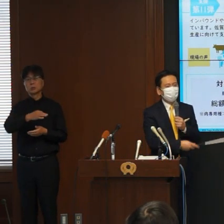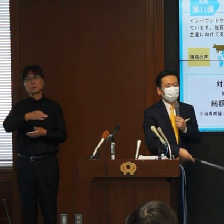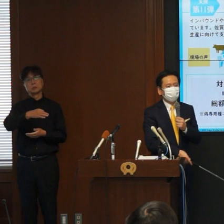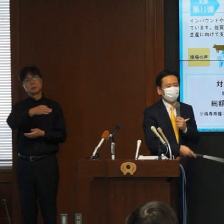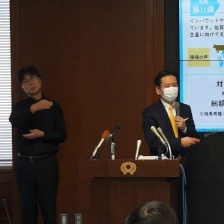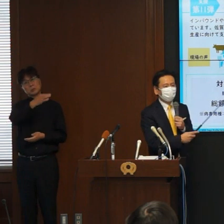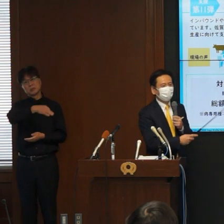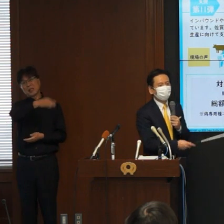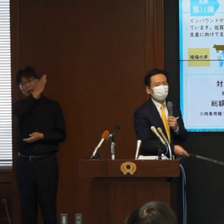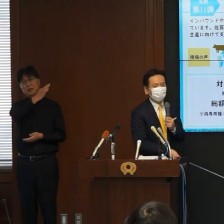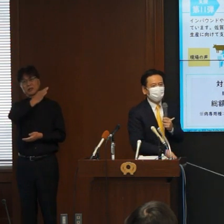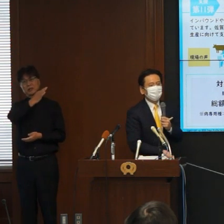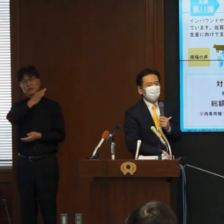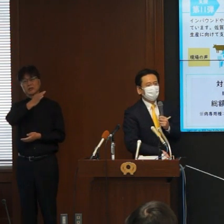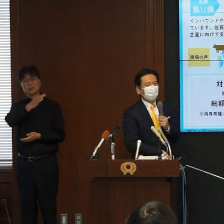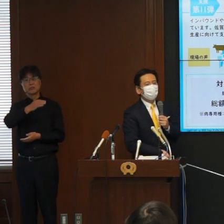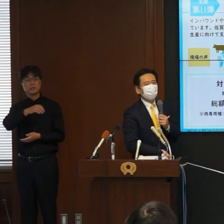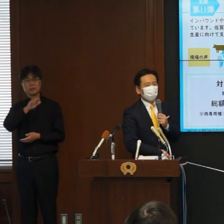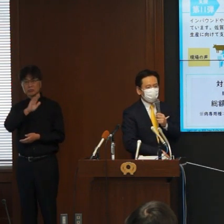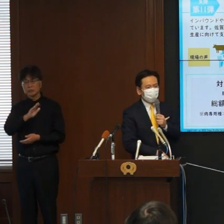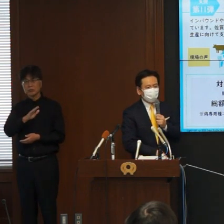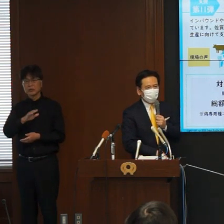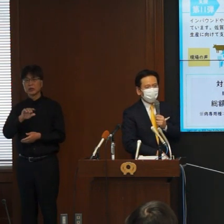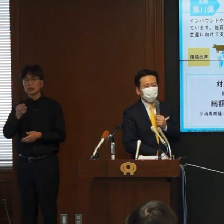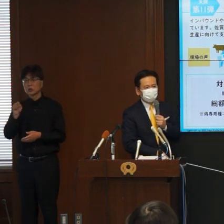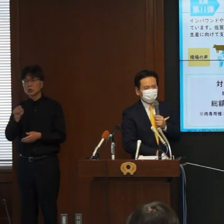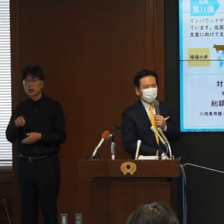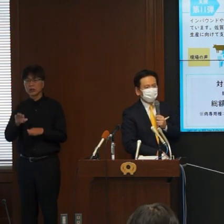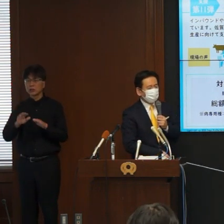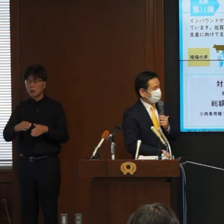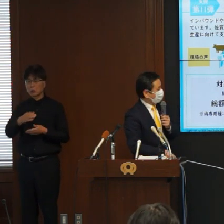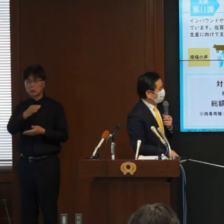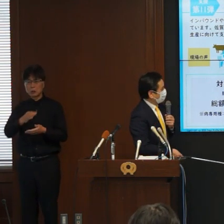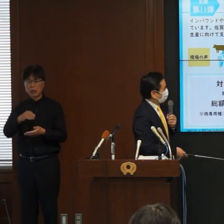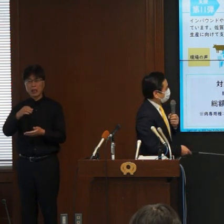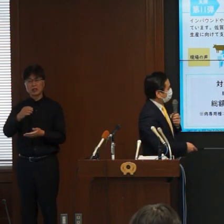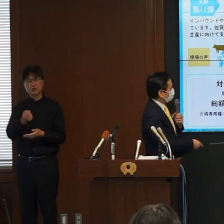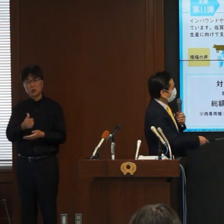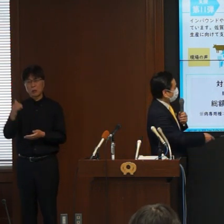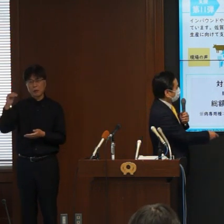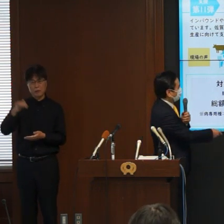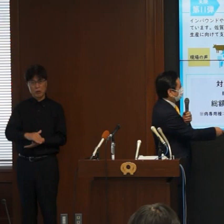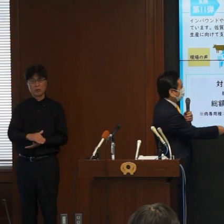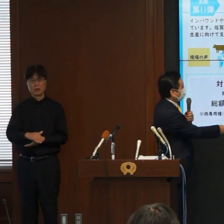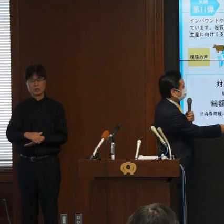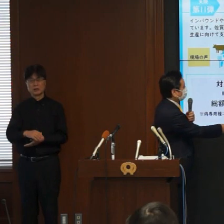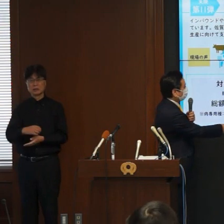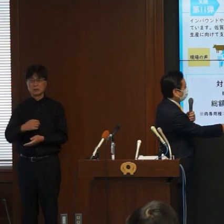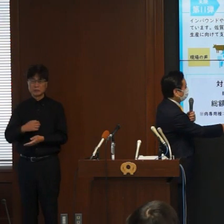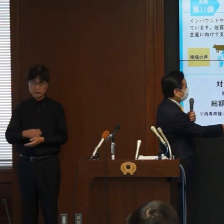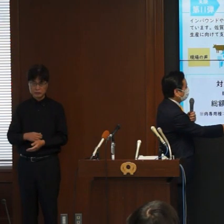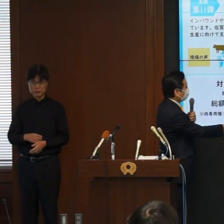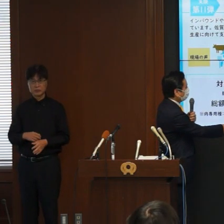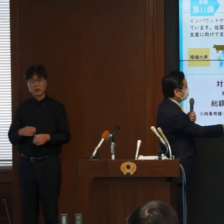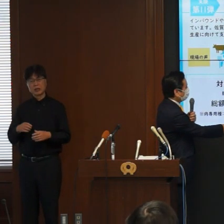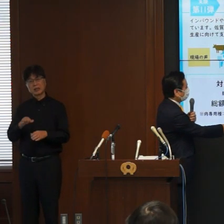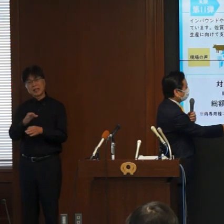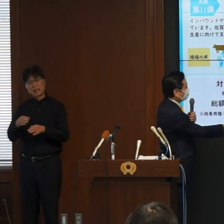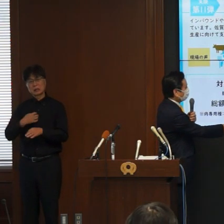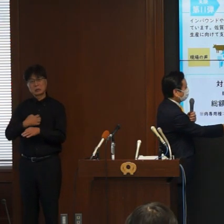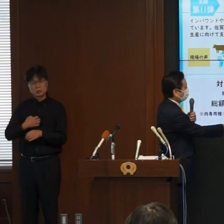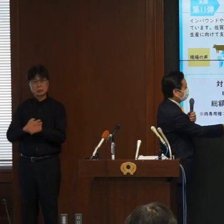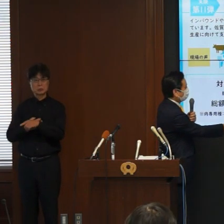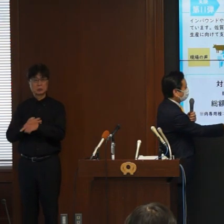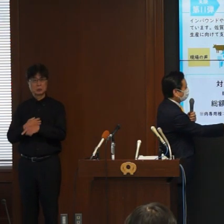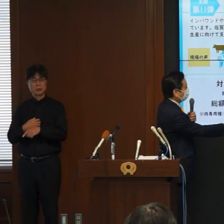幅の大きな業態であるので、かなりダメージを受けています。そうしたこともあるので、この